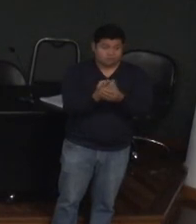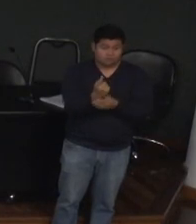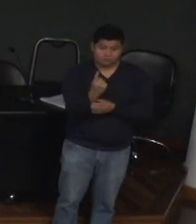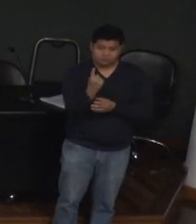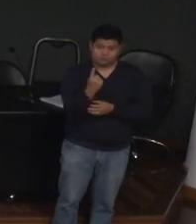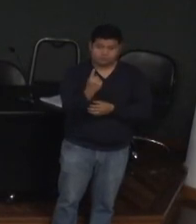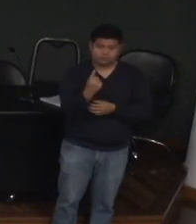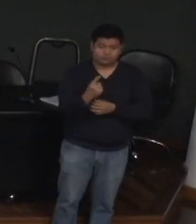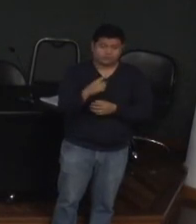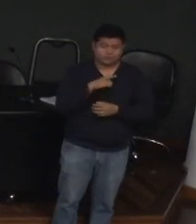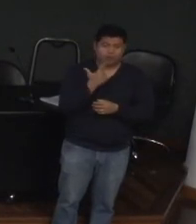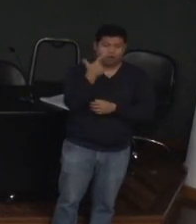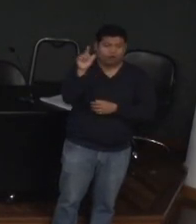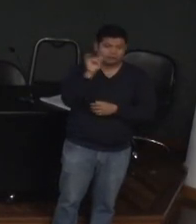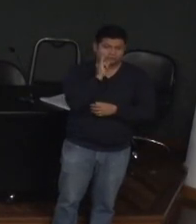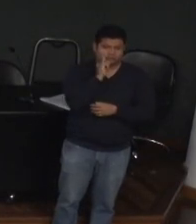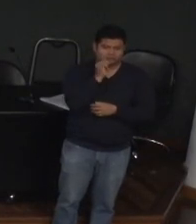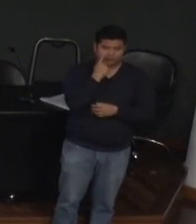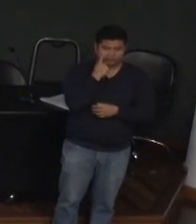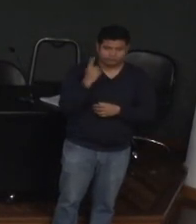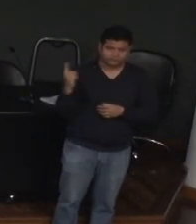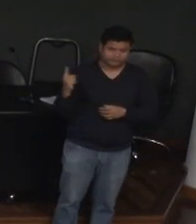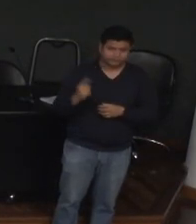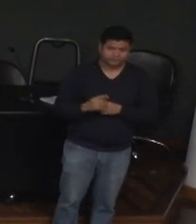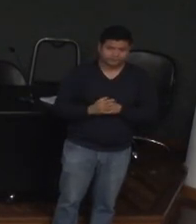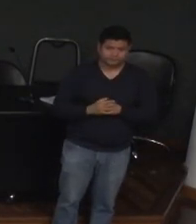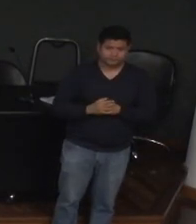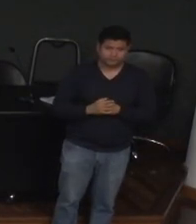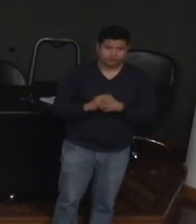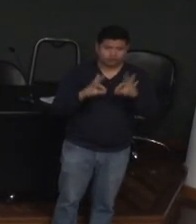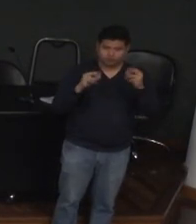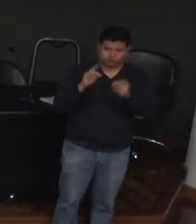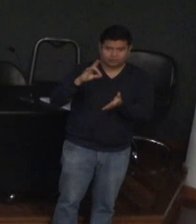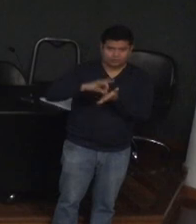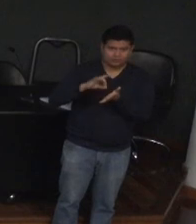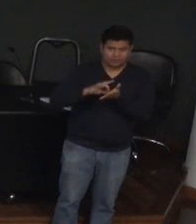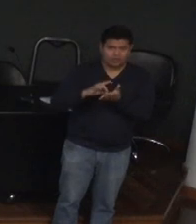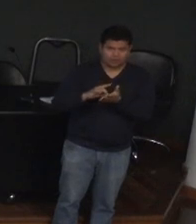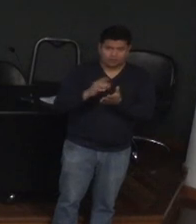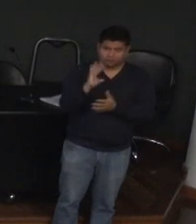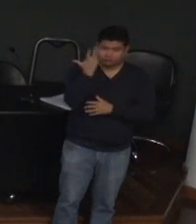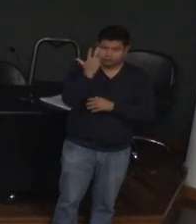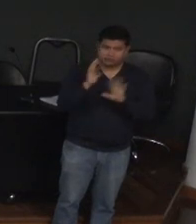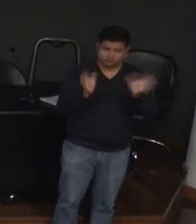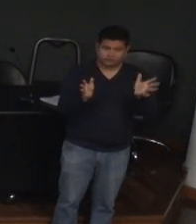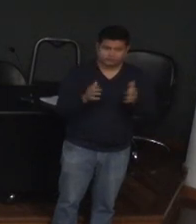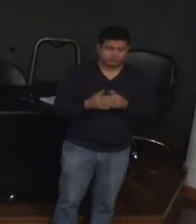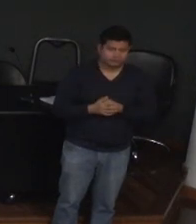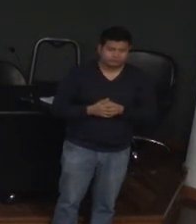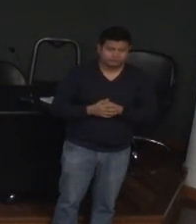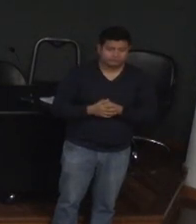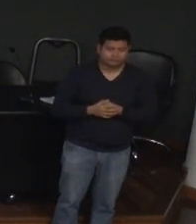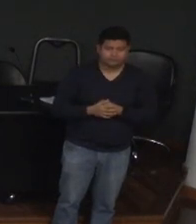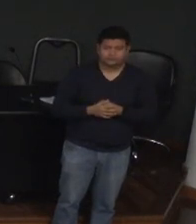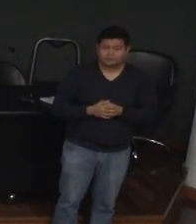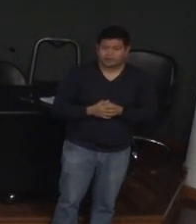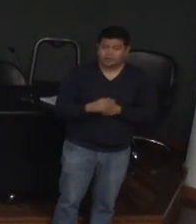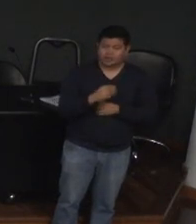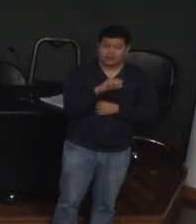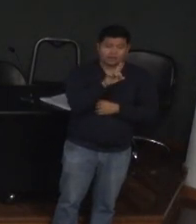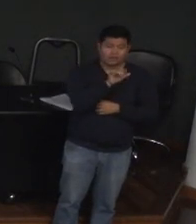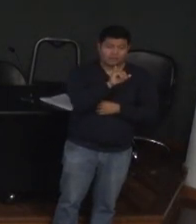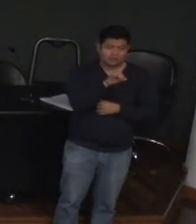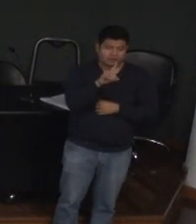outro exemplo, você tem... É que tudo isso aqui é verdadeiro. São exemplos reais que eu trouxe para vocês.